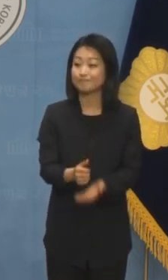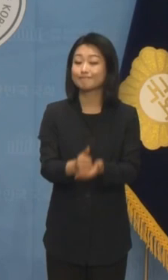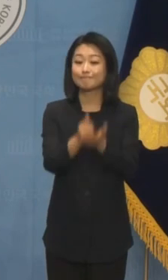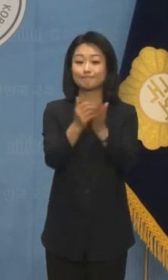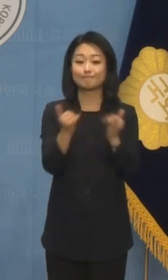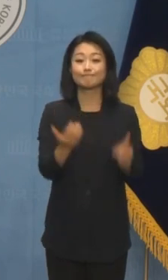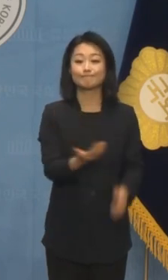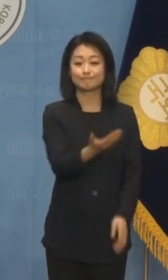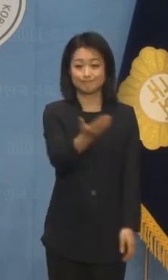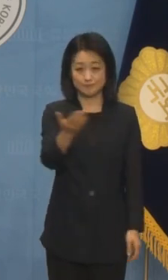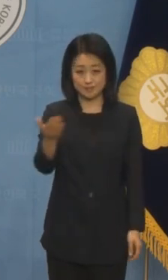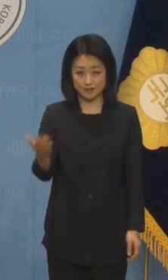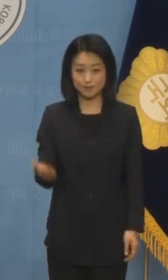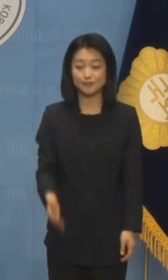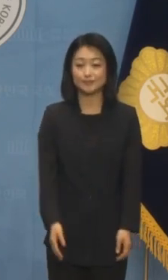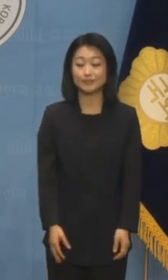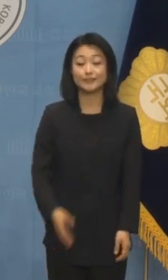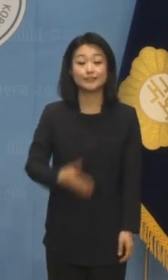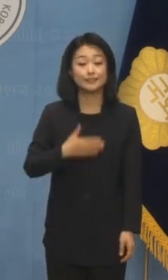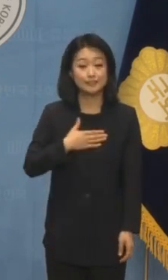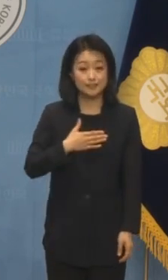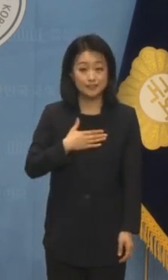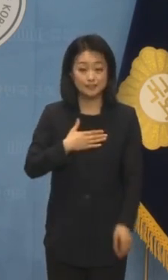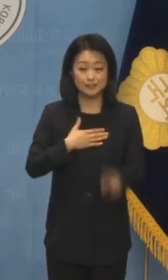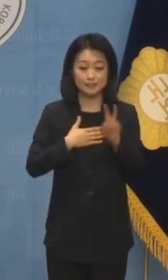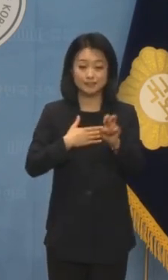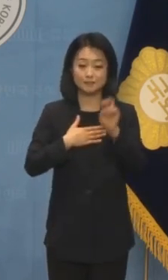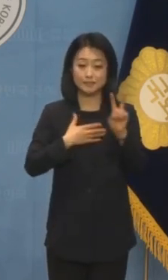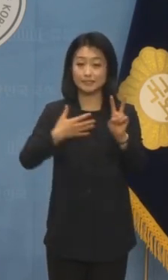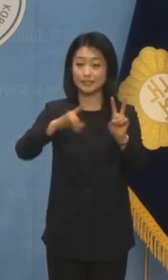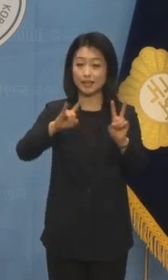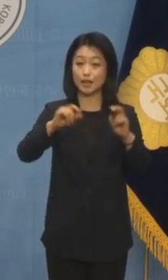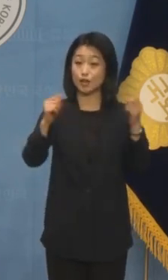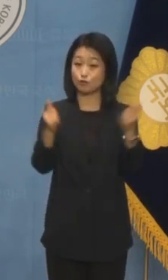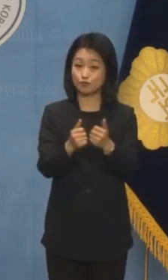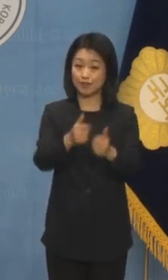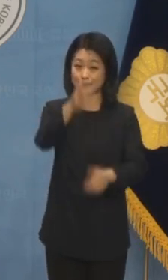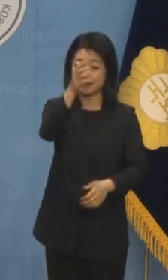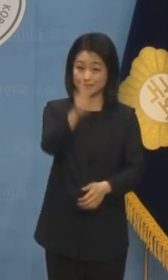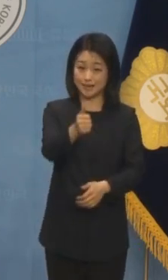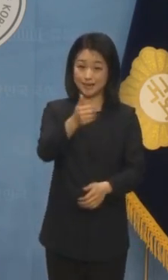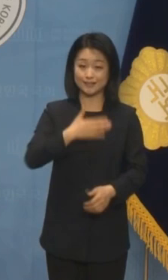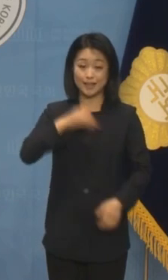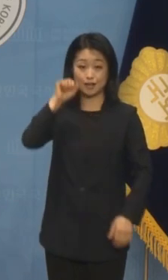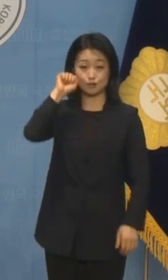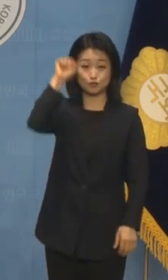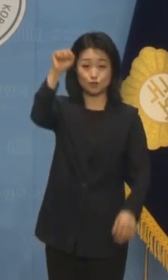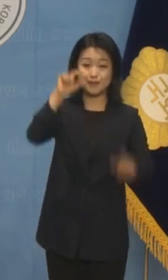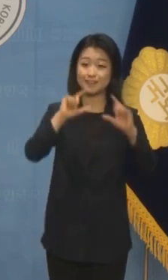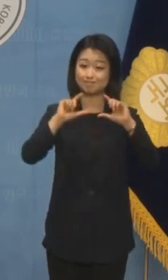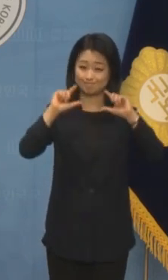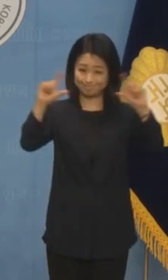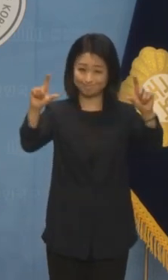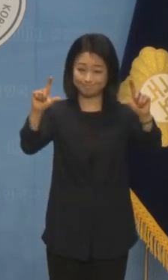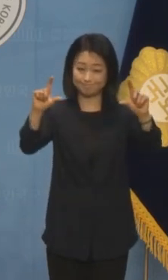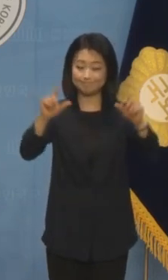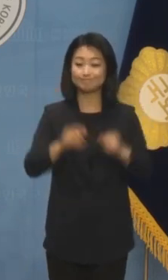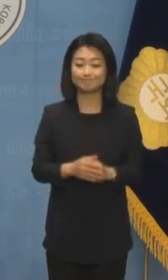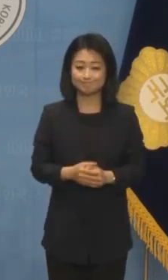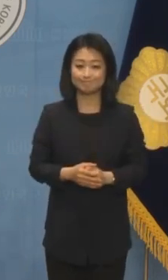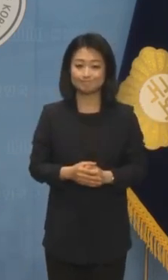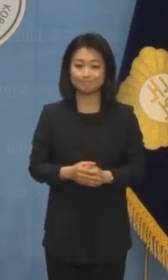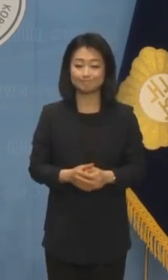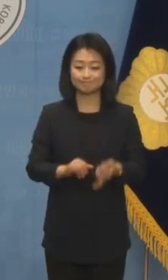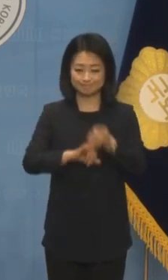존경하는 국민 여러분, 저는 제22대 국회의장에 출마를 선언하며 다음과